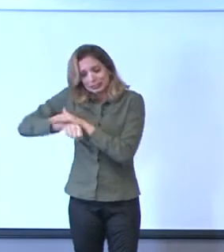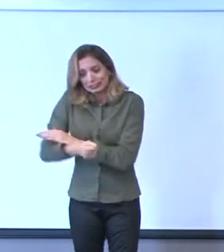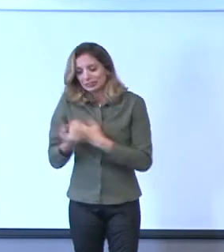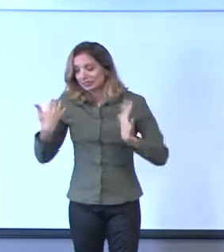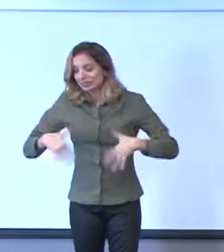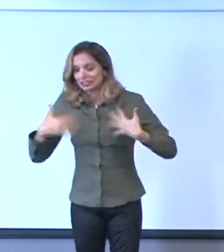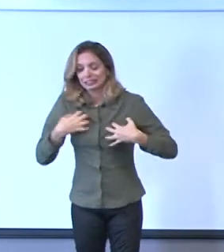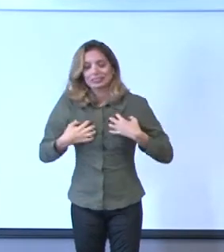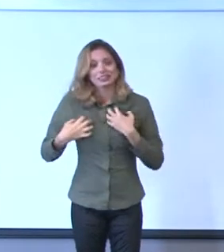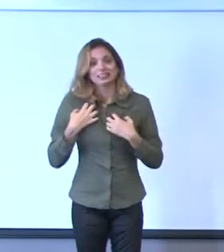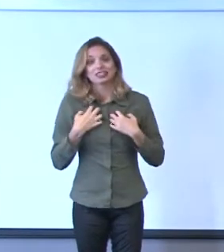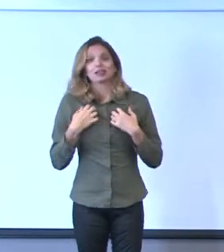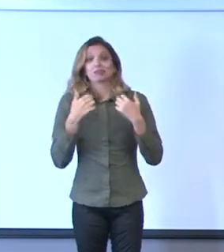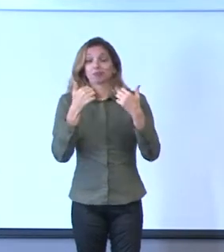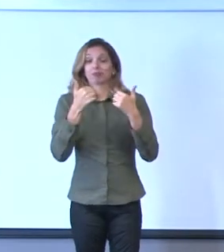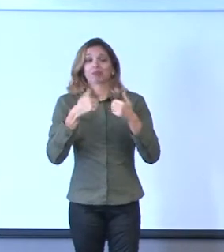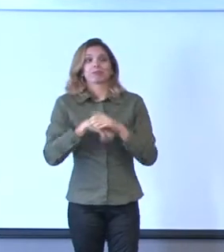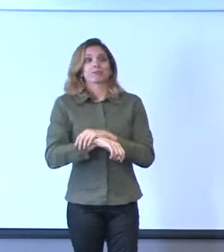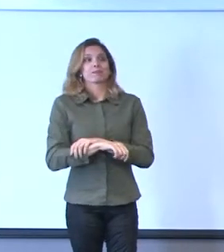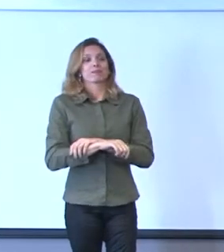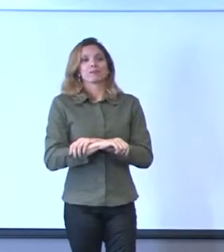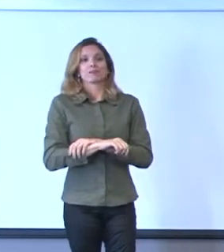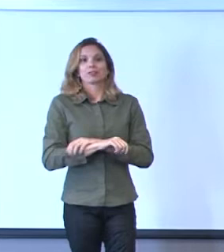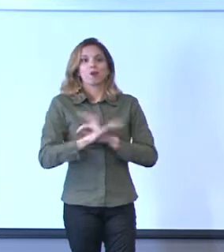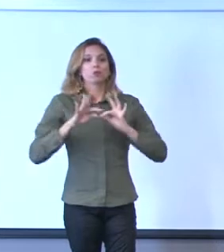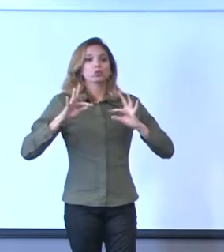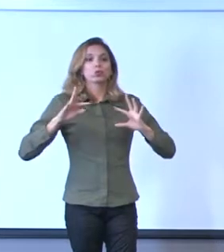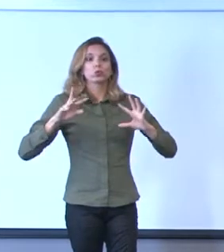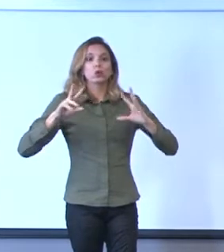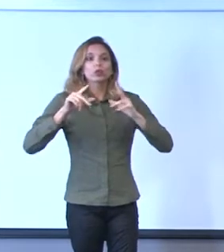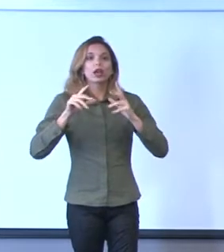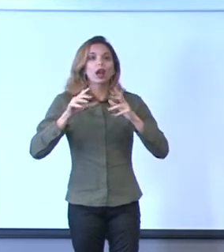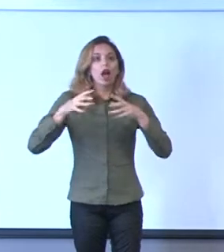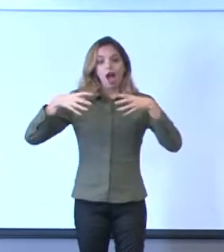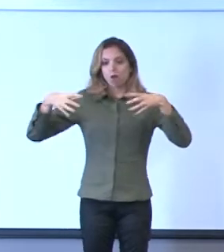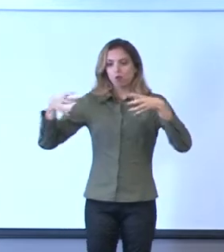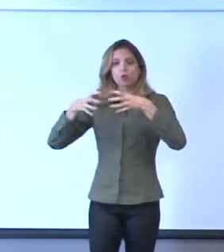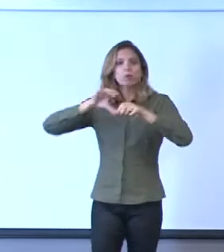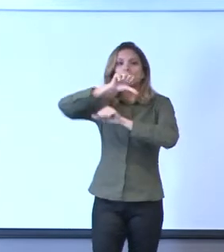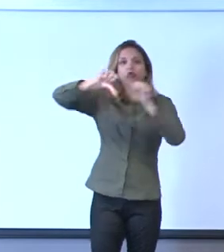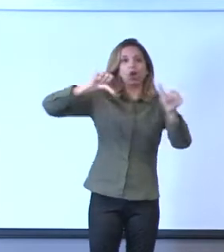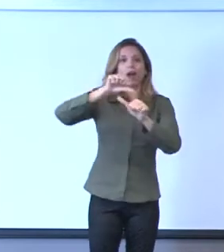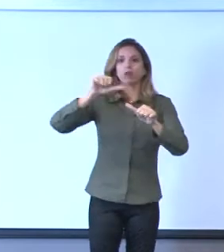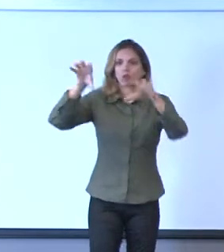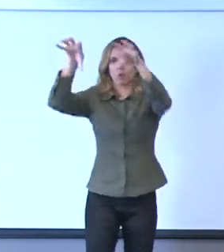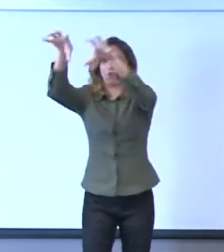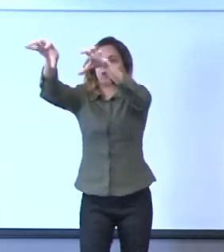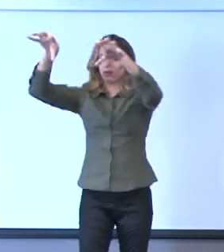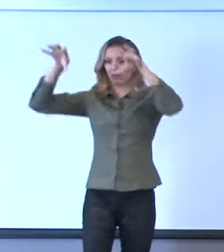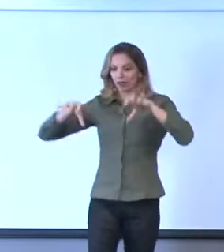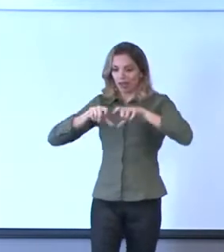aí a topografia da classe mudava, vinha todo mundo para frente.